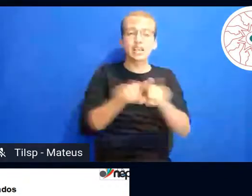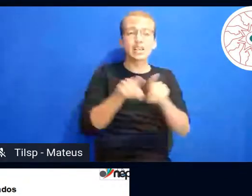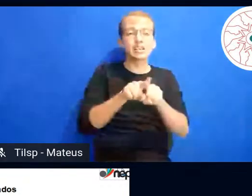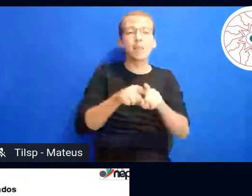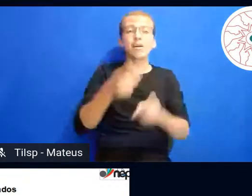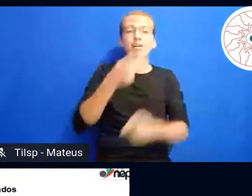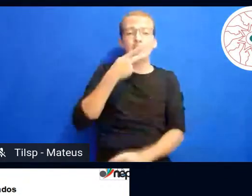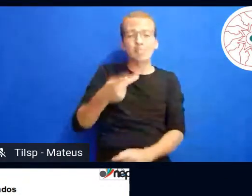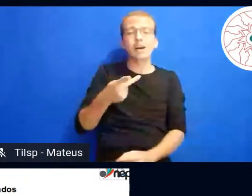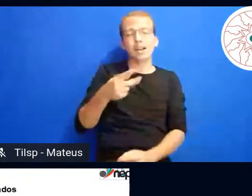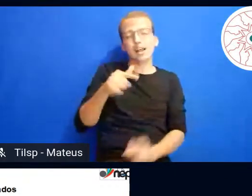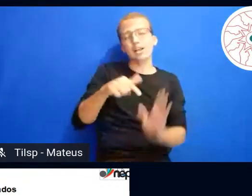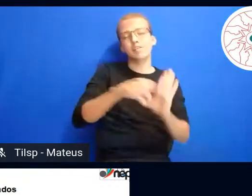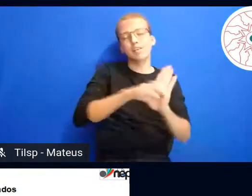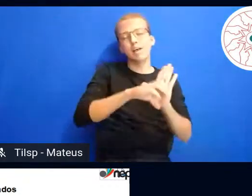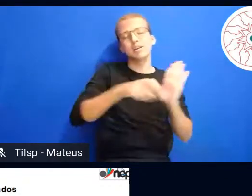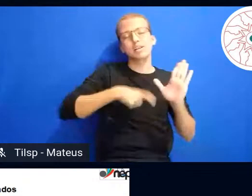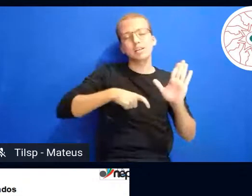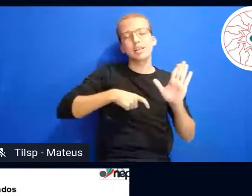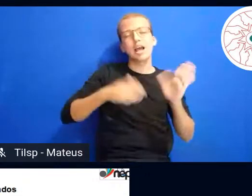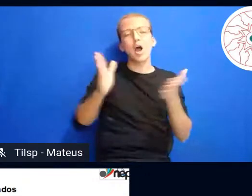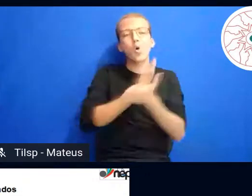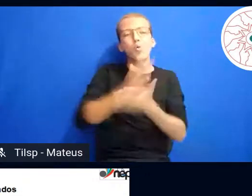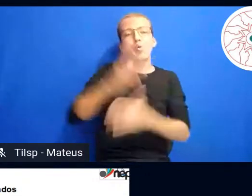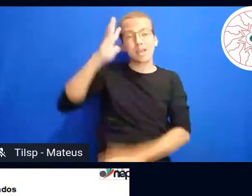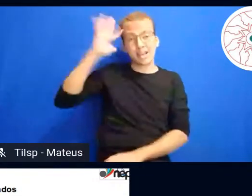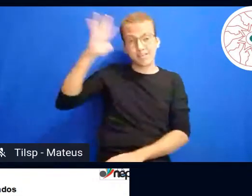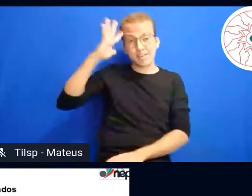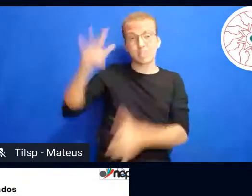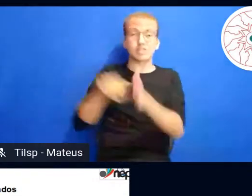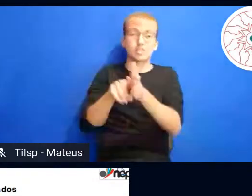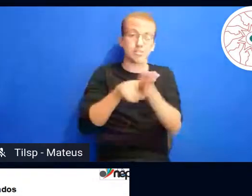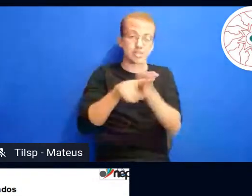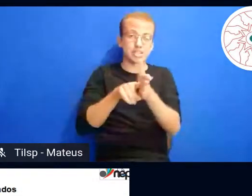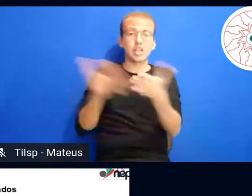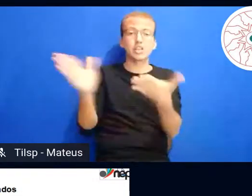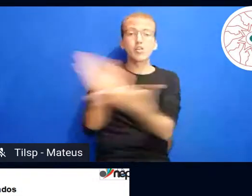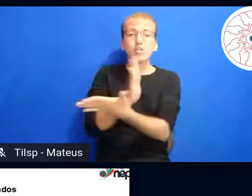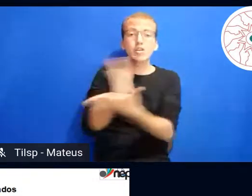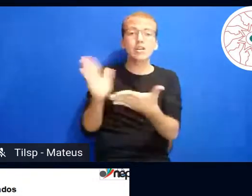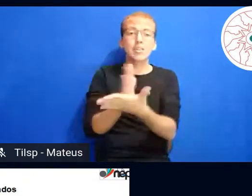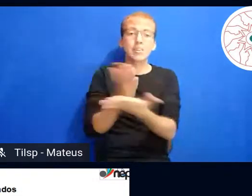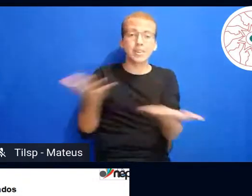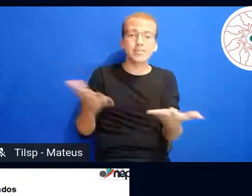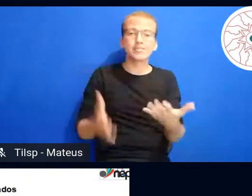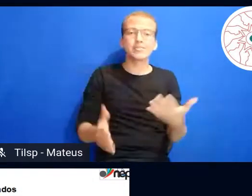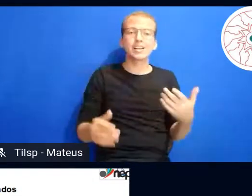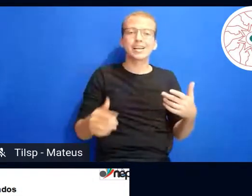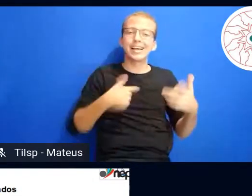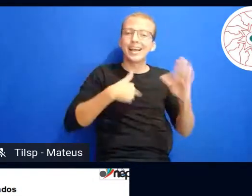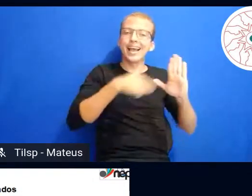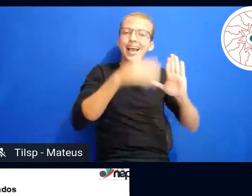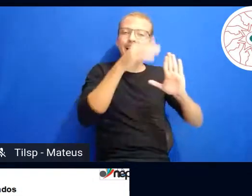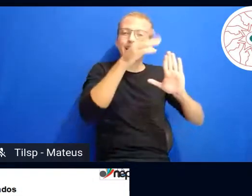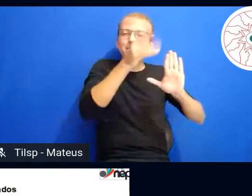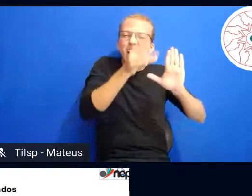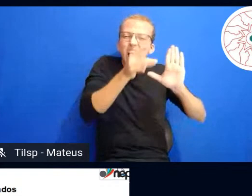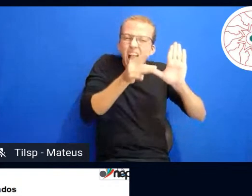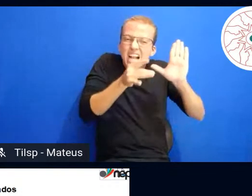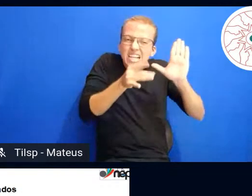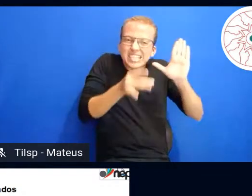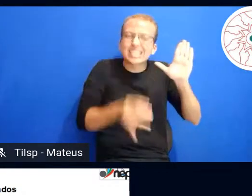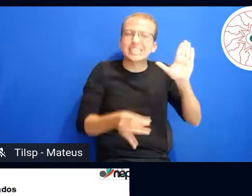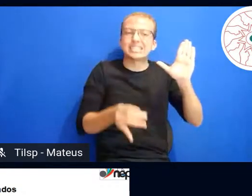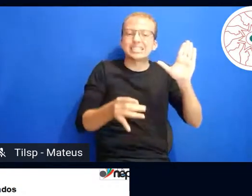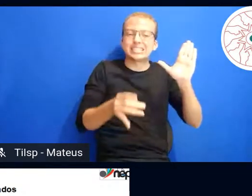que utilizamos com essas situações. É, não vou falar para vocês quais são esses relatos, quais são essas atividades